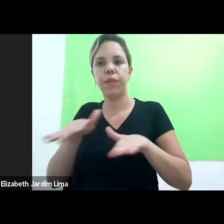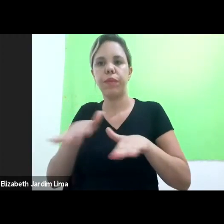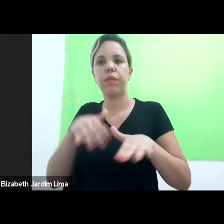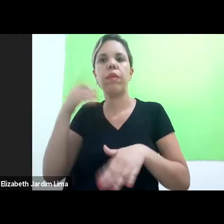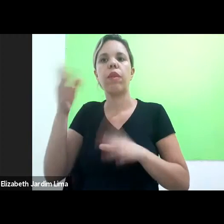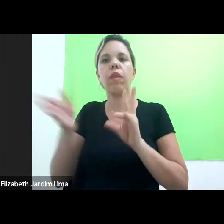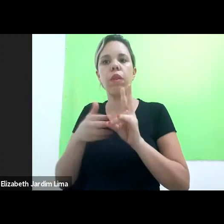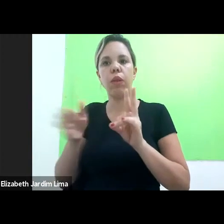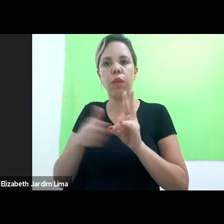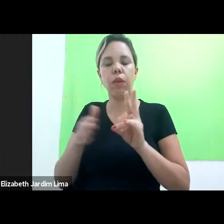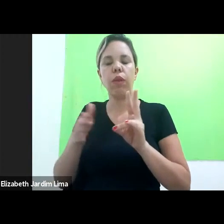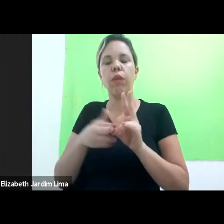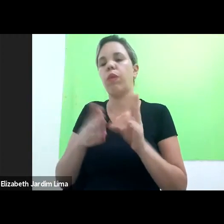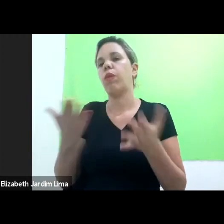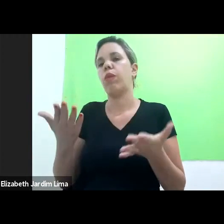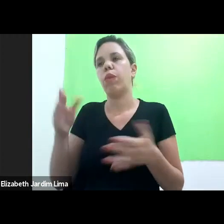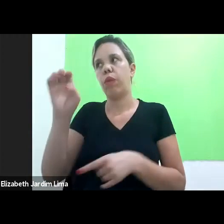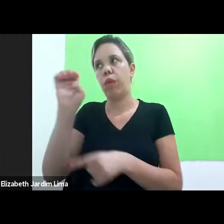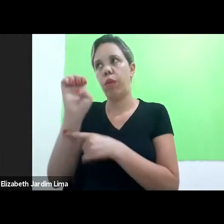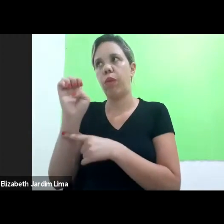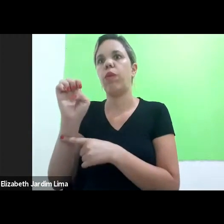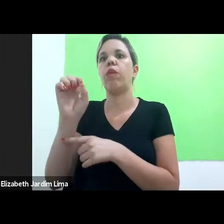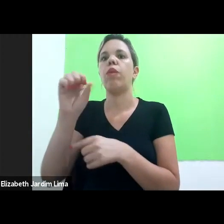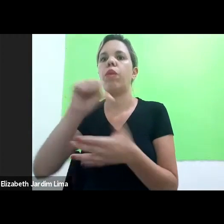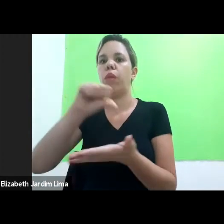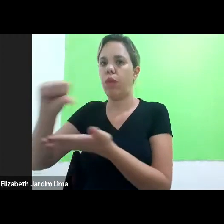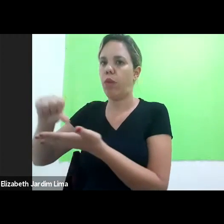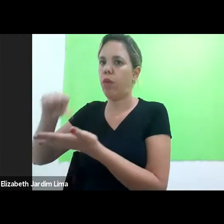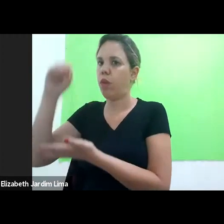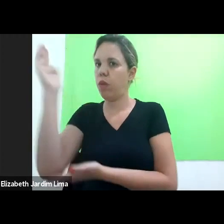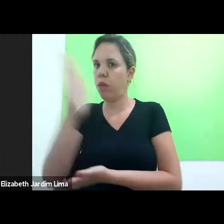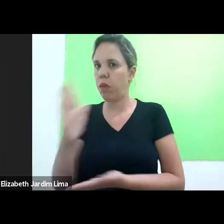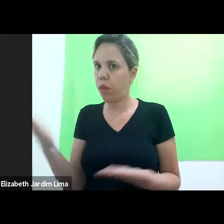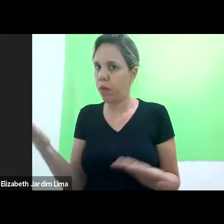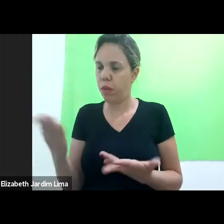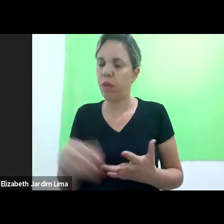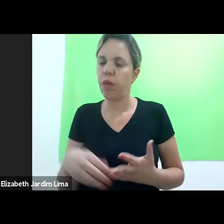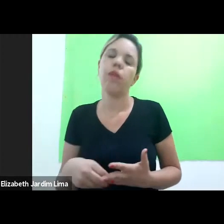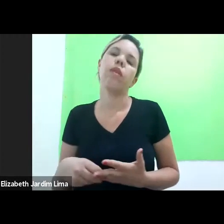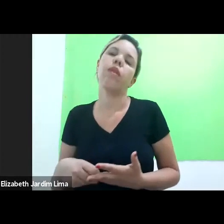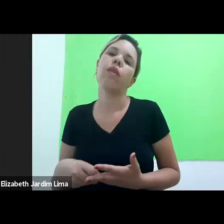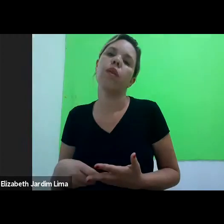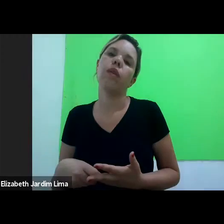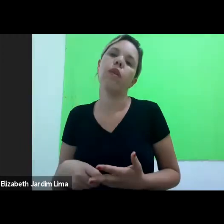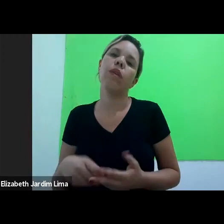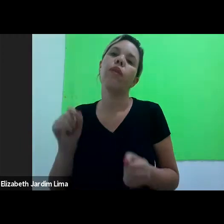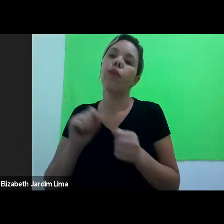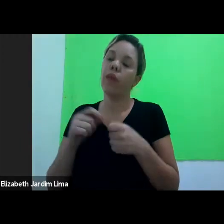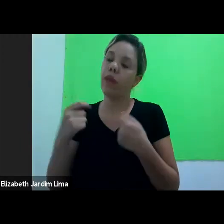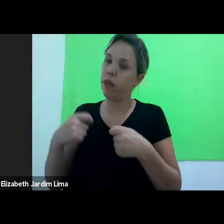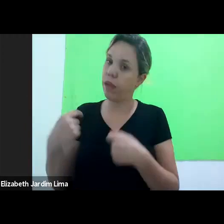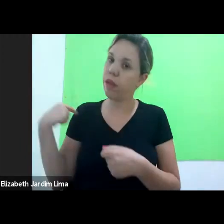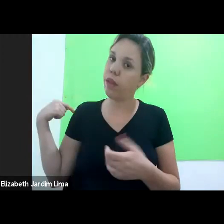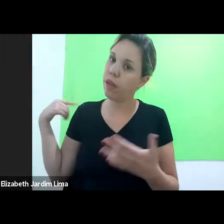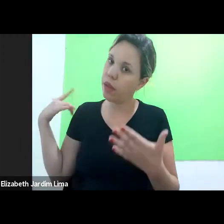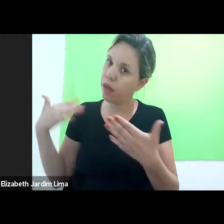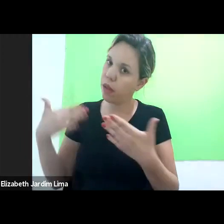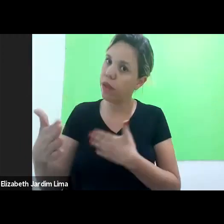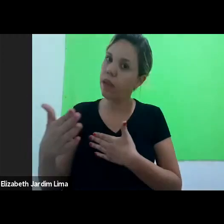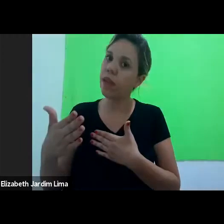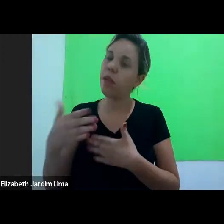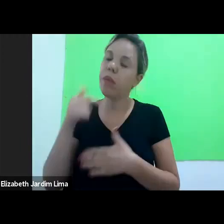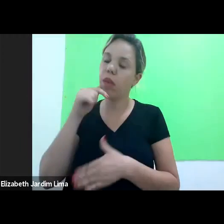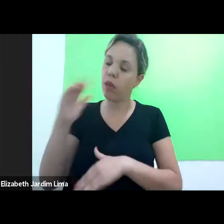tanto a nível estadual, regional e nacional hoje, isso foi necessário para que essa minha